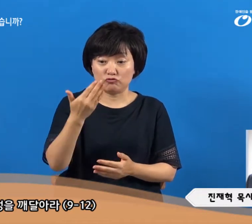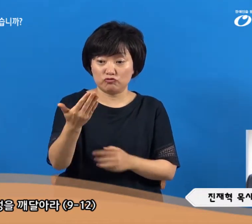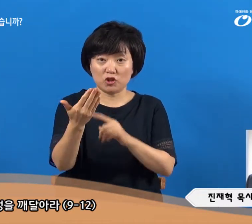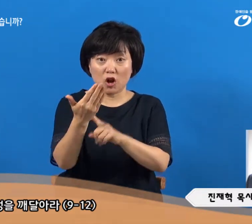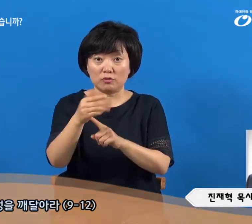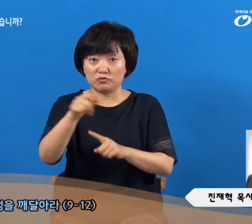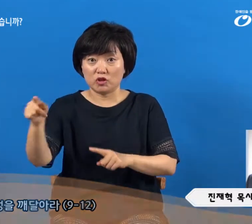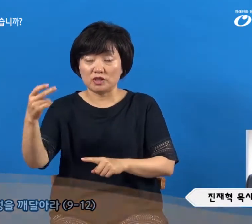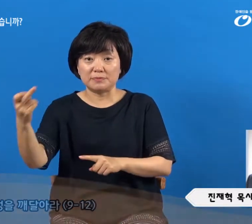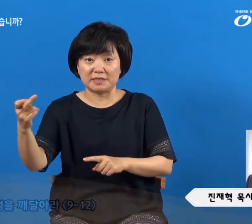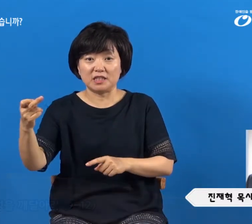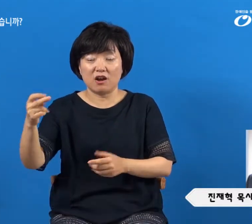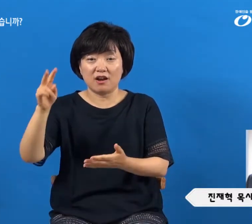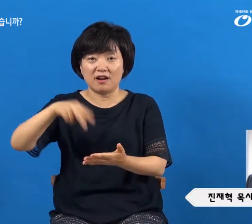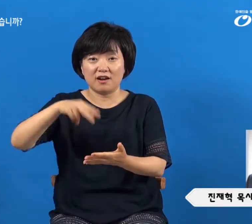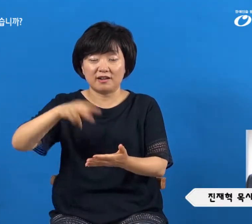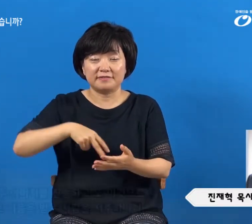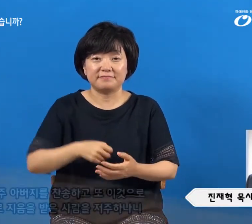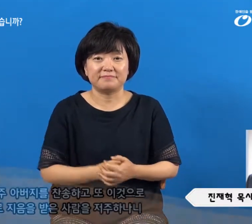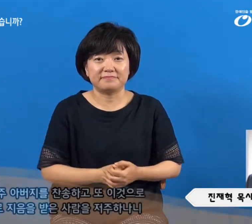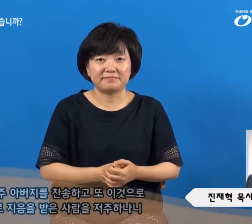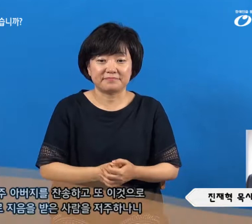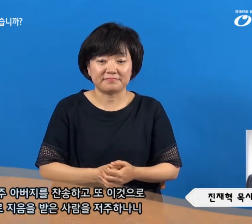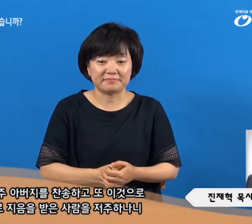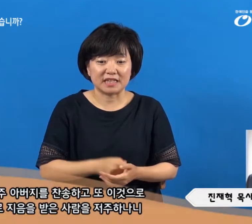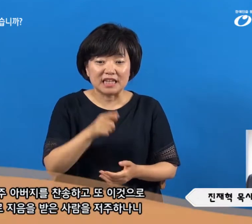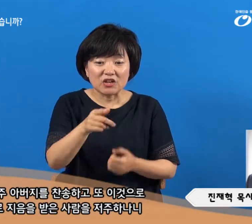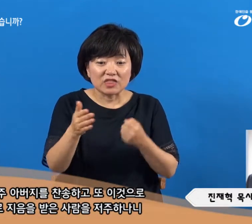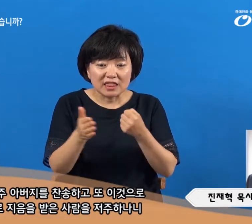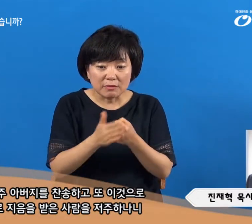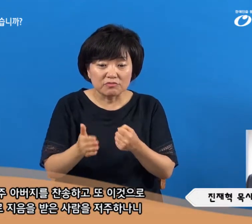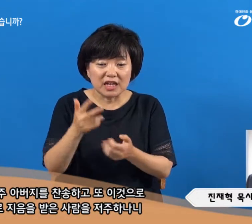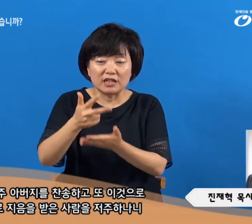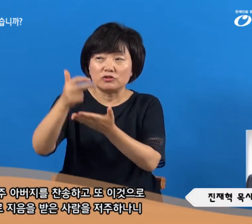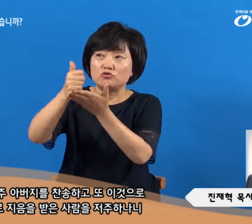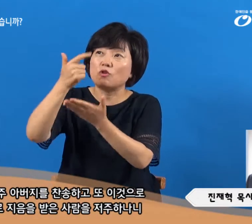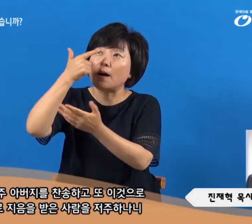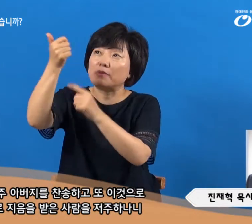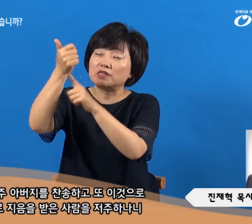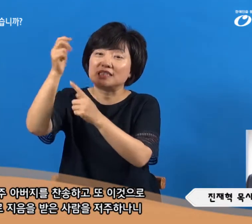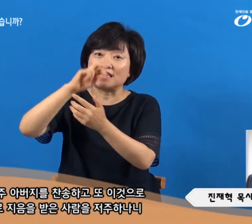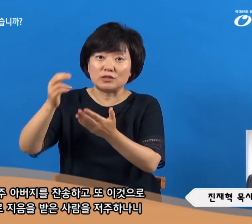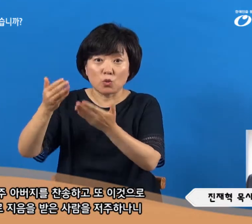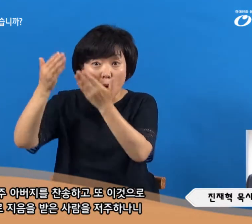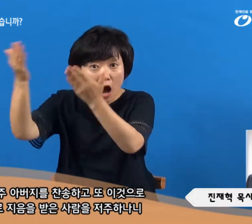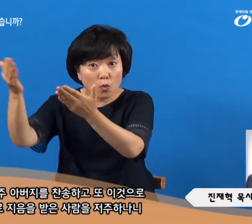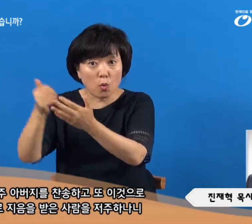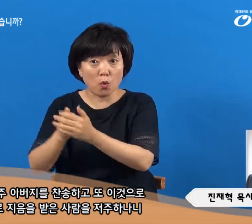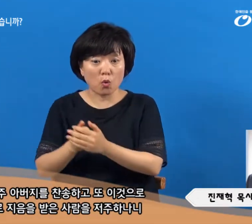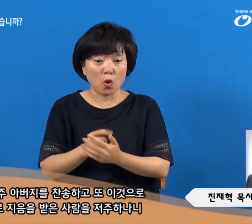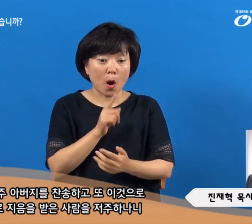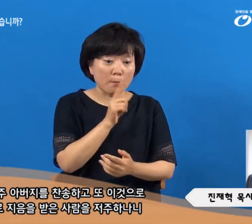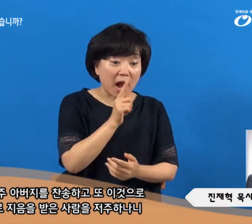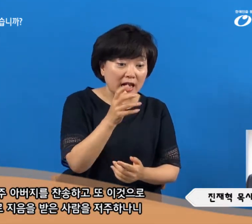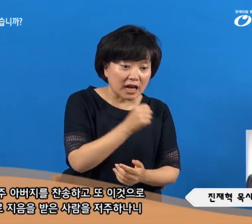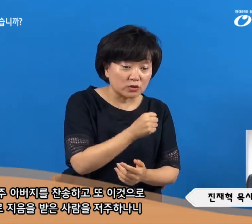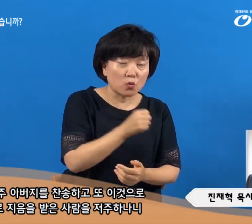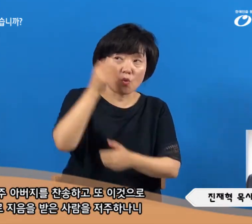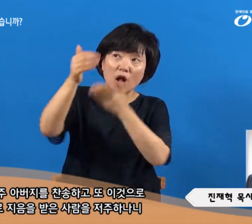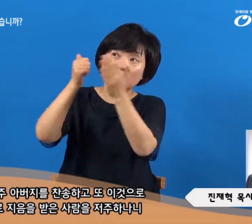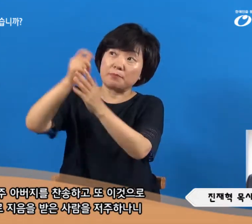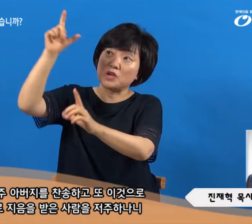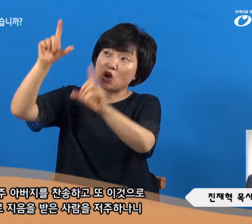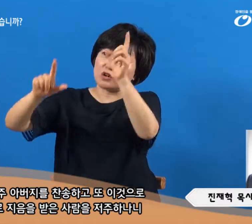9절부터 12절까지 말씀입니다. 이것으로 우리가 주 아버지를 찬송하고 또 이것으로 하나님의